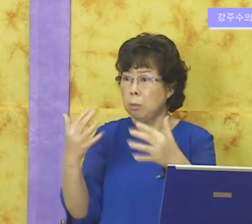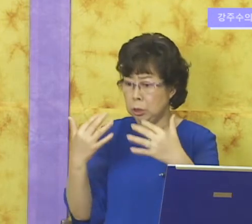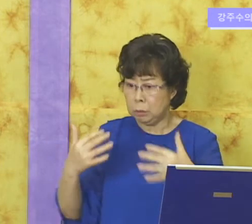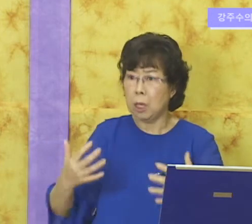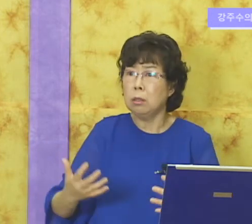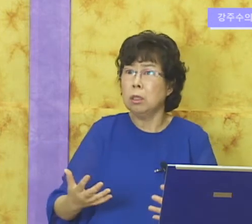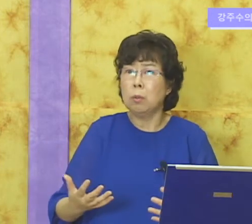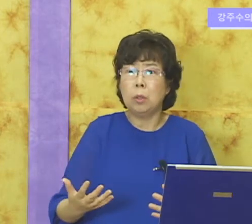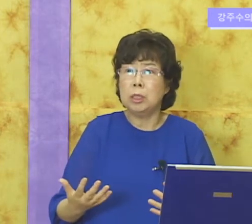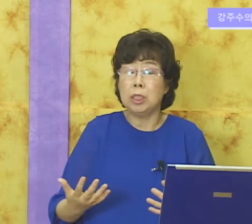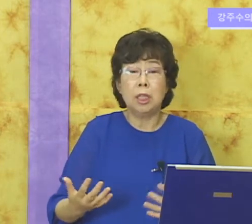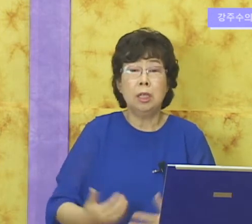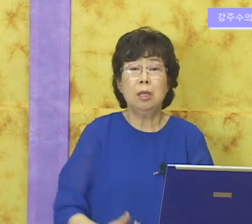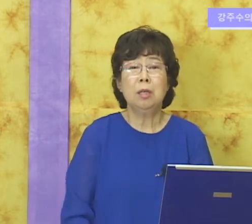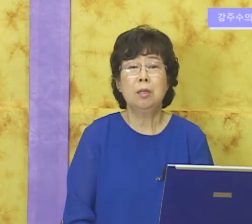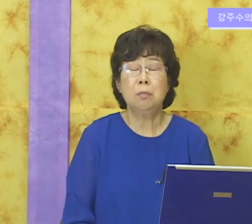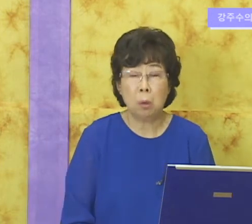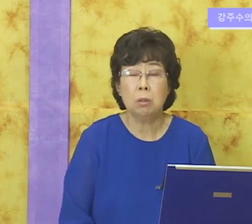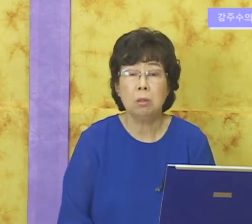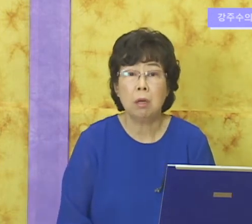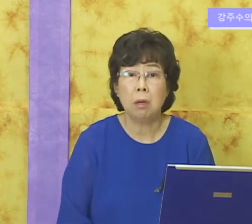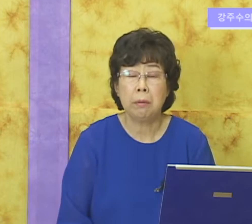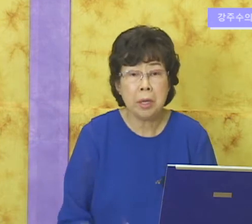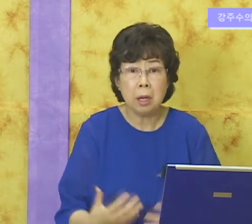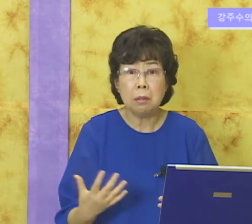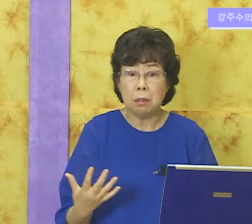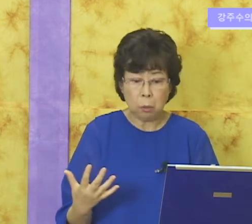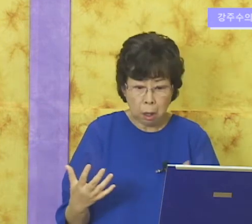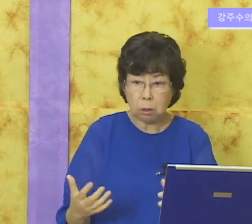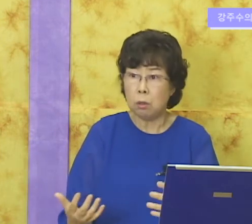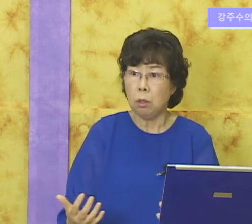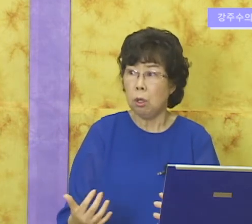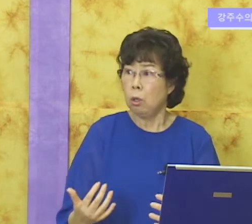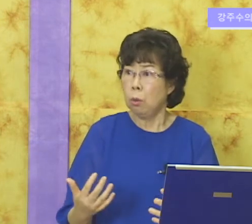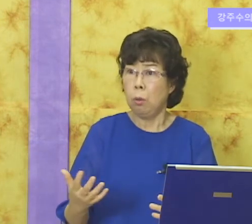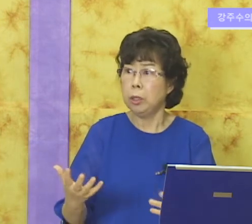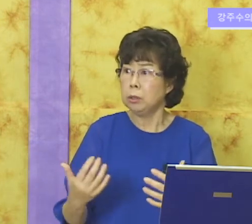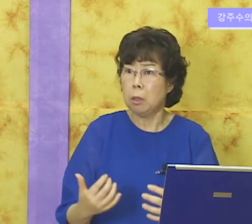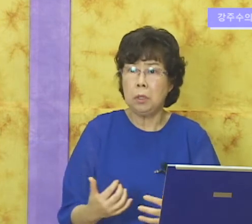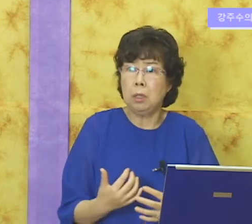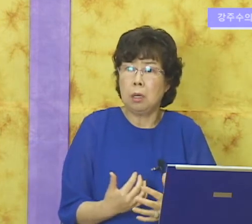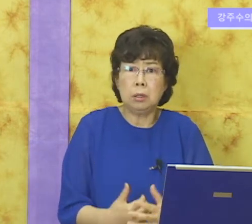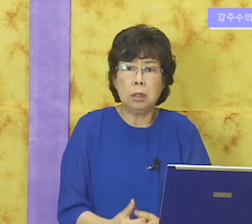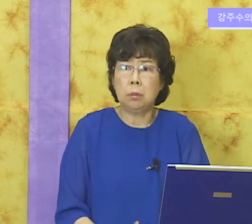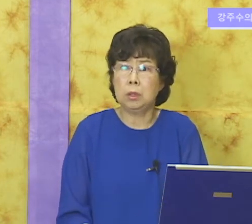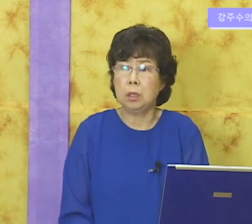사람들이 지금 나를 쳐다보는지 모르는 거예요. 이해가 안 되는 거예요. 아니 왜 저 사람들이 나를 쳐다보지?